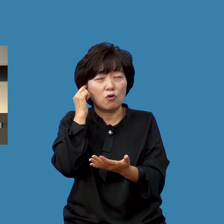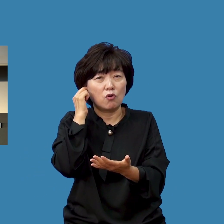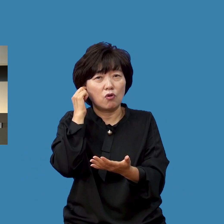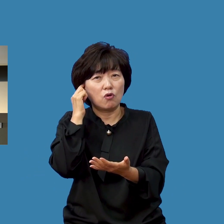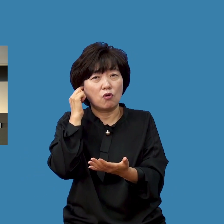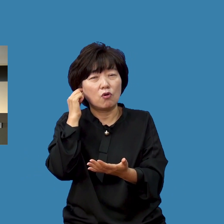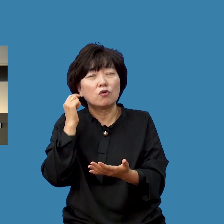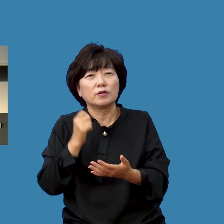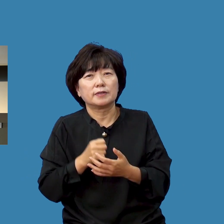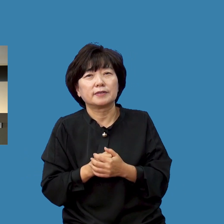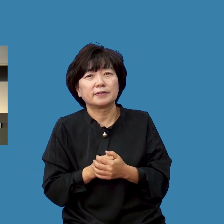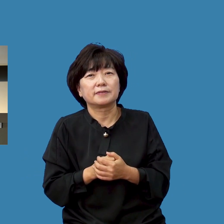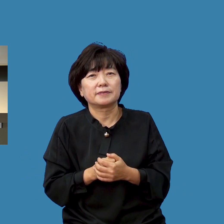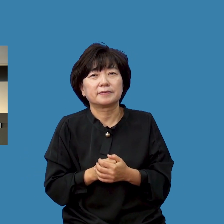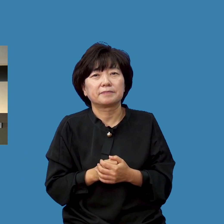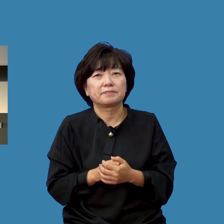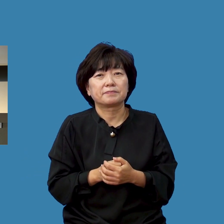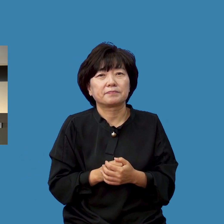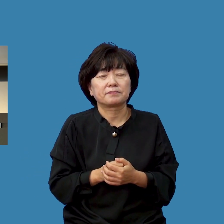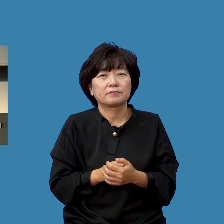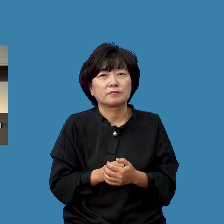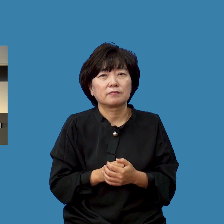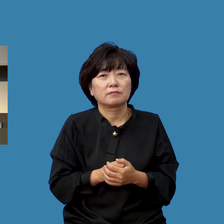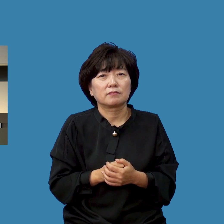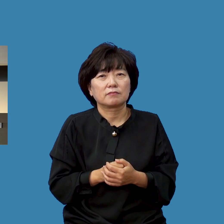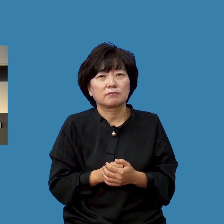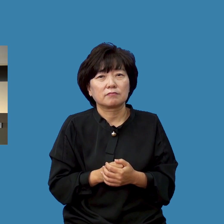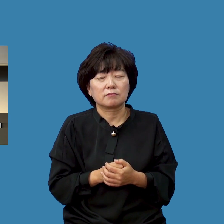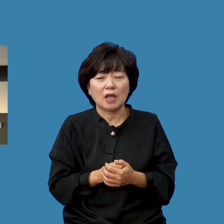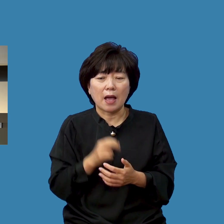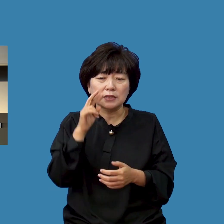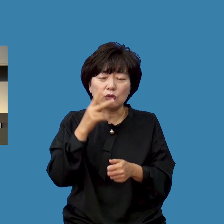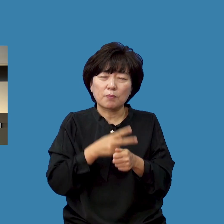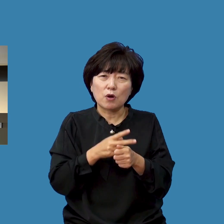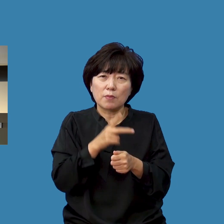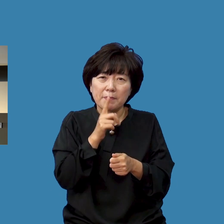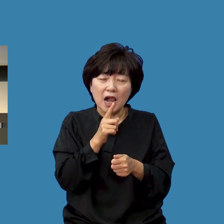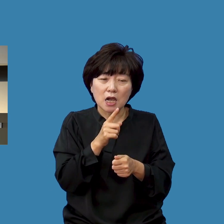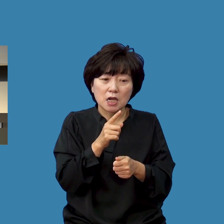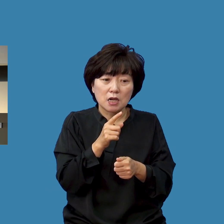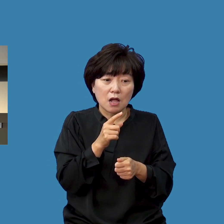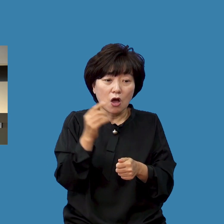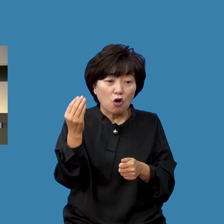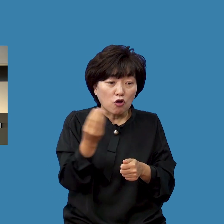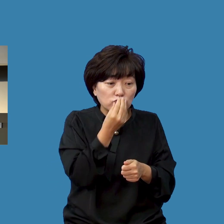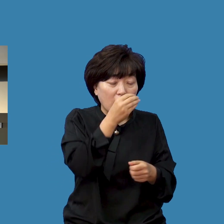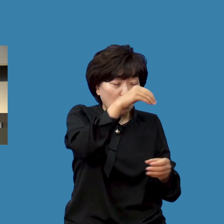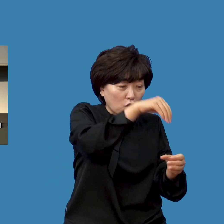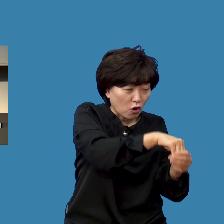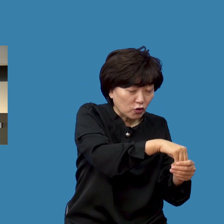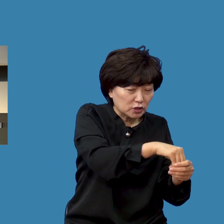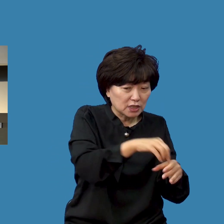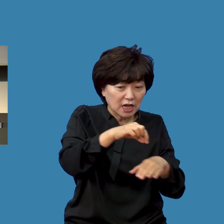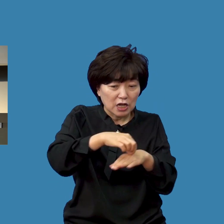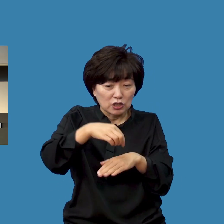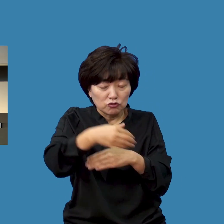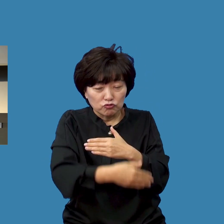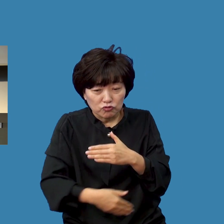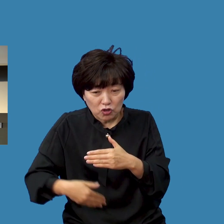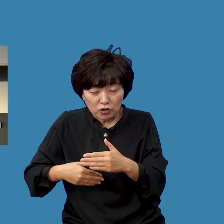것이 과하겠느냐 얘기는 뒤에 가서 조금 더 바울이 하고 싶은 말이 있어서 이렇게 얘기하지만 하여간 바울은 뭐냐면 신령한